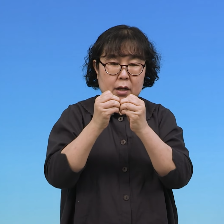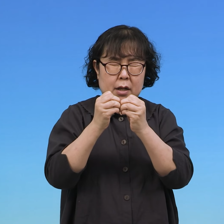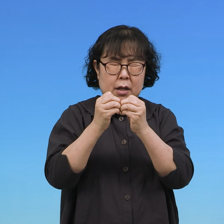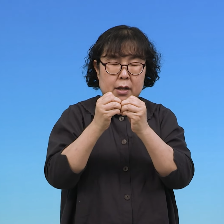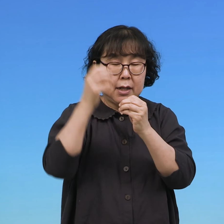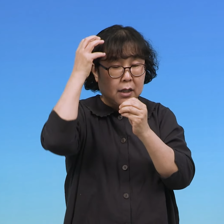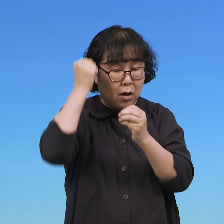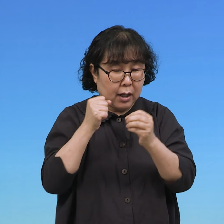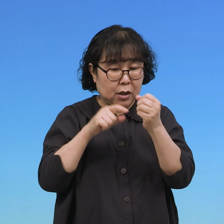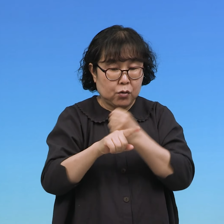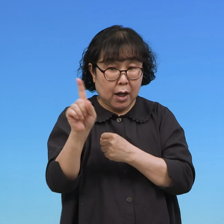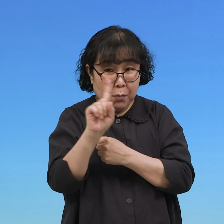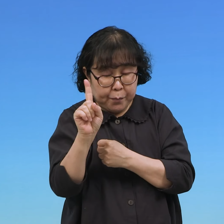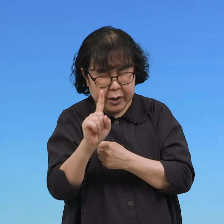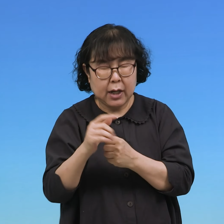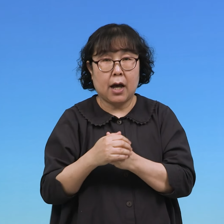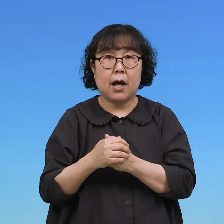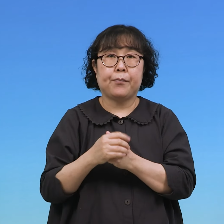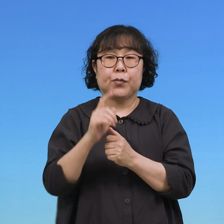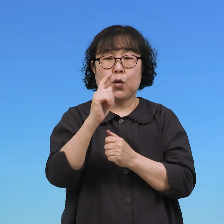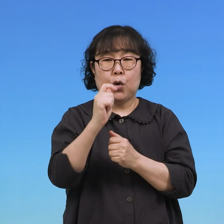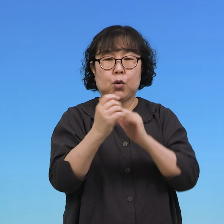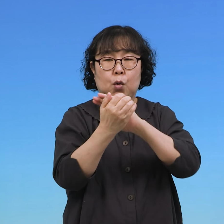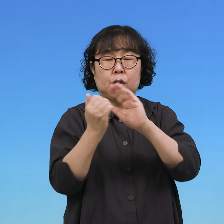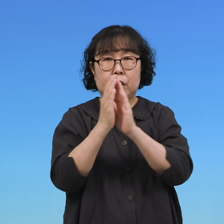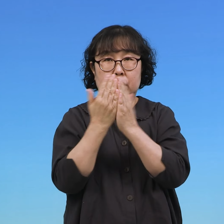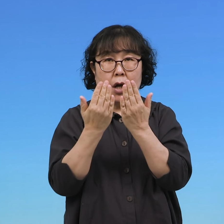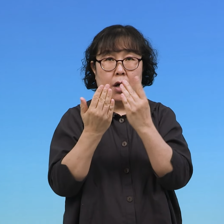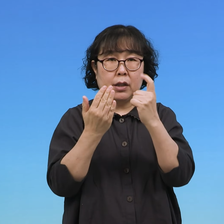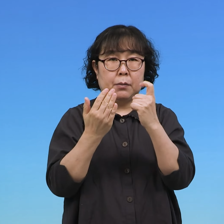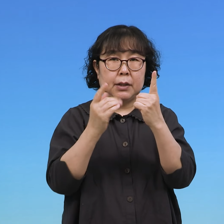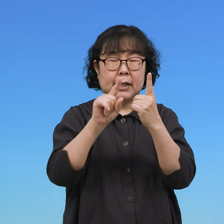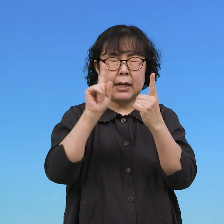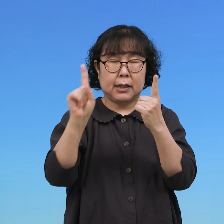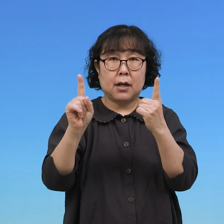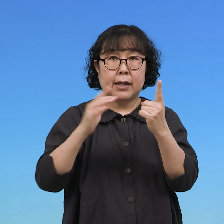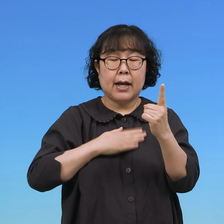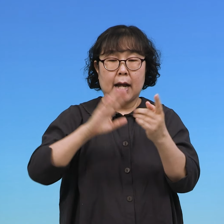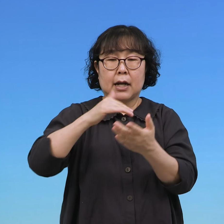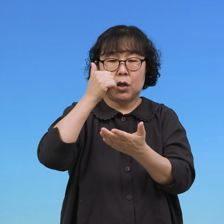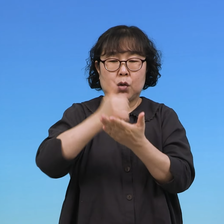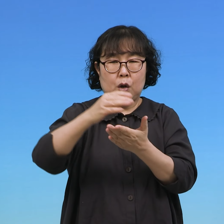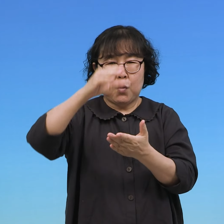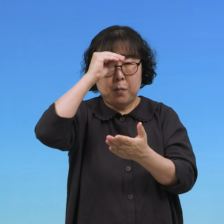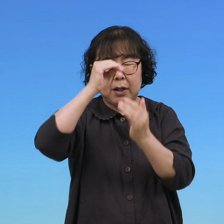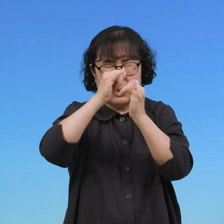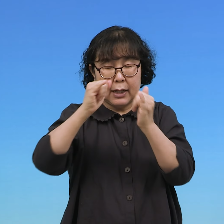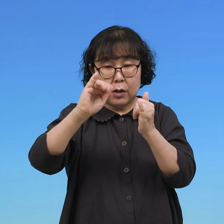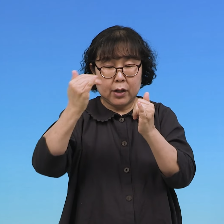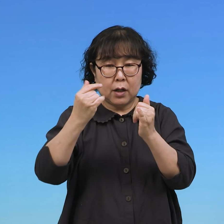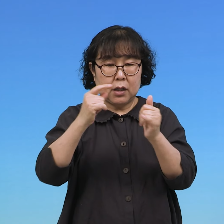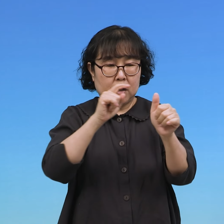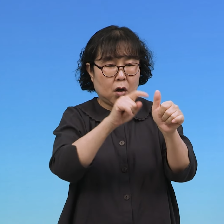뭐예요? 여러분, 고린도전서 11장 1절이요. 내가 그리스도를 본받는 자가 된 것 같이 너희는 나를 본받는 자가